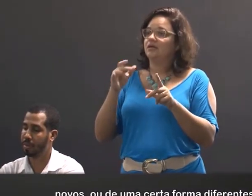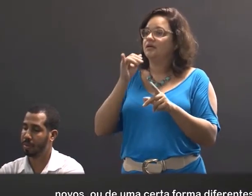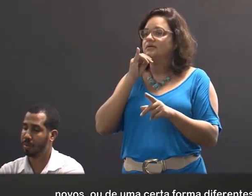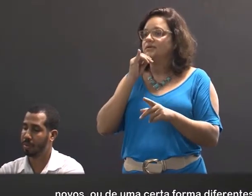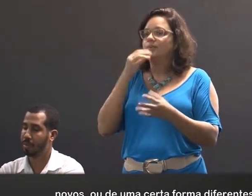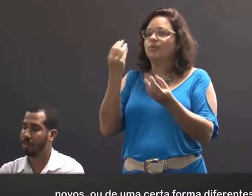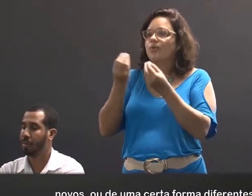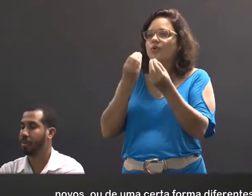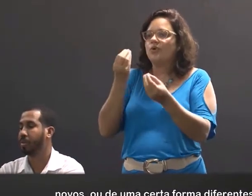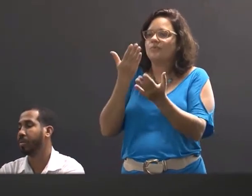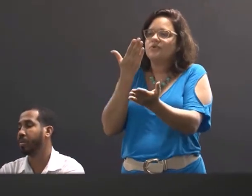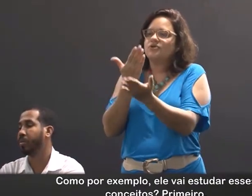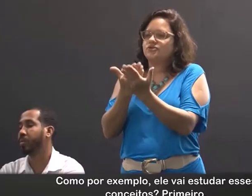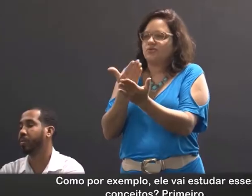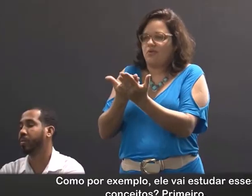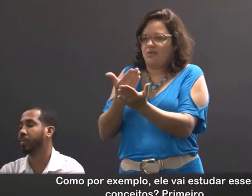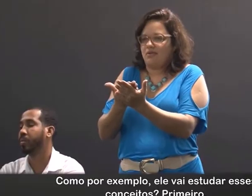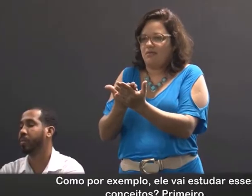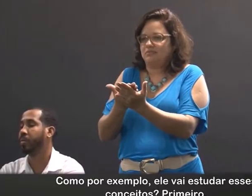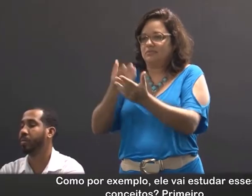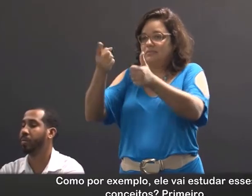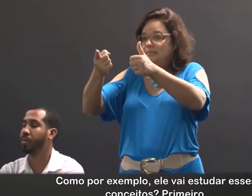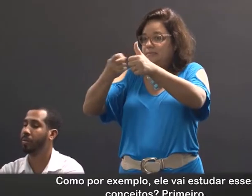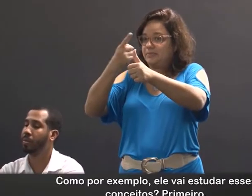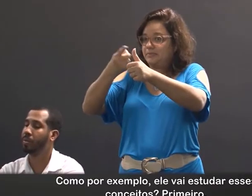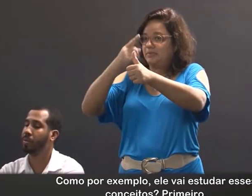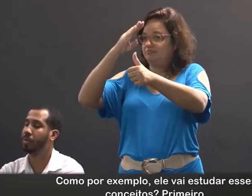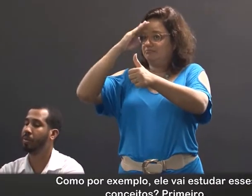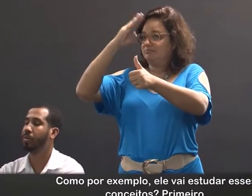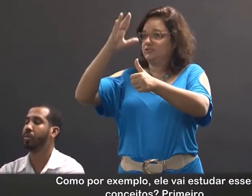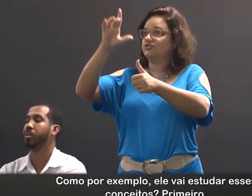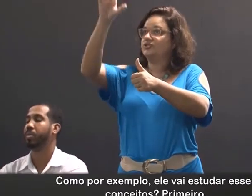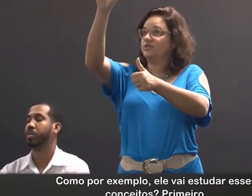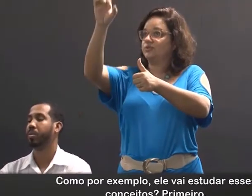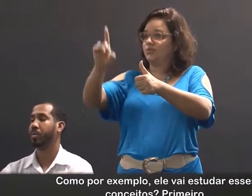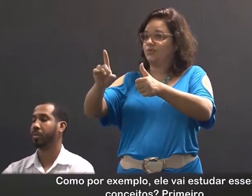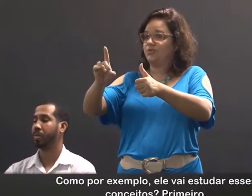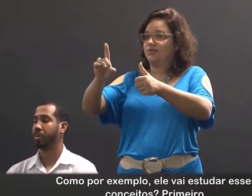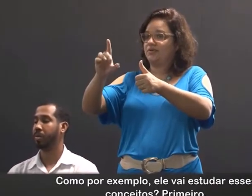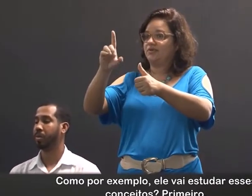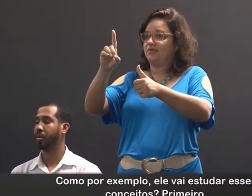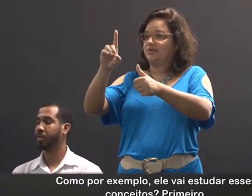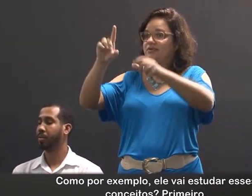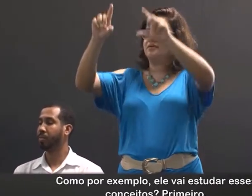forma diferente. Como, por exemplo, ele vai estudar, no caso, esses conceitos. Primeiro,